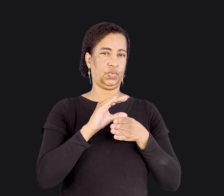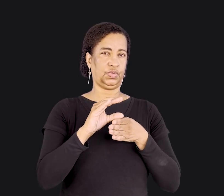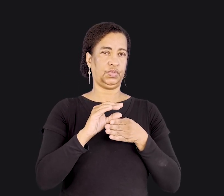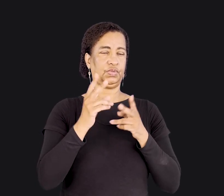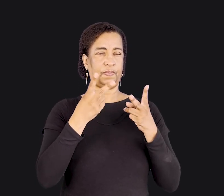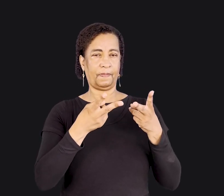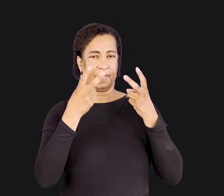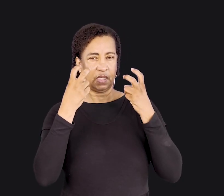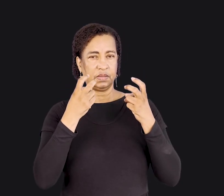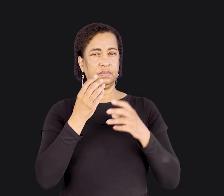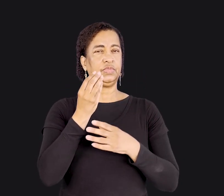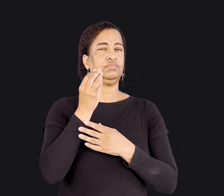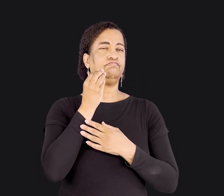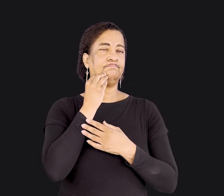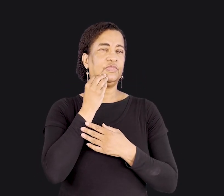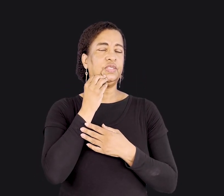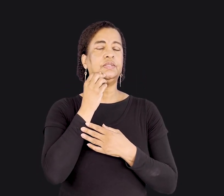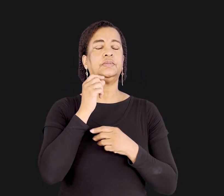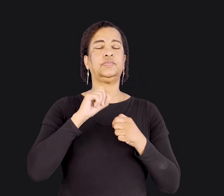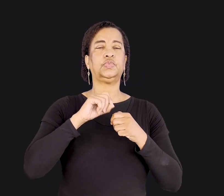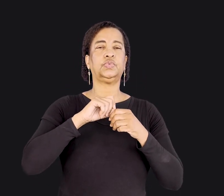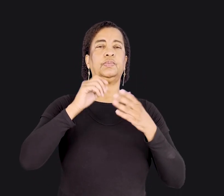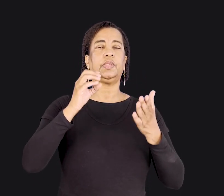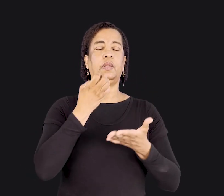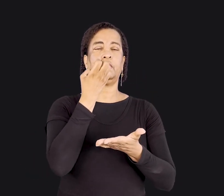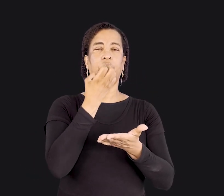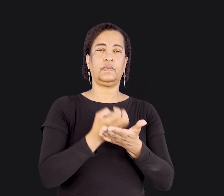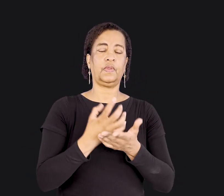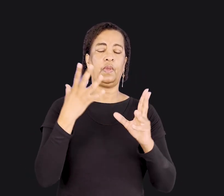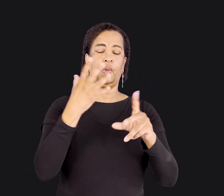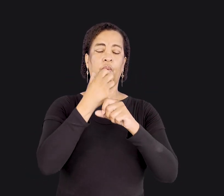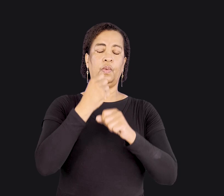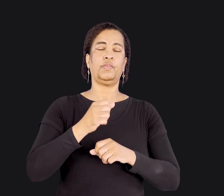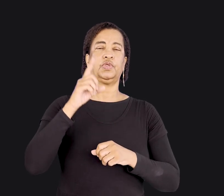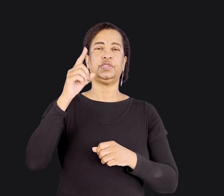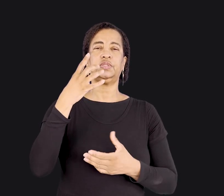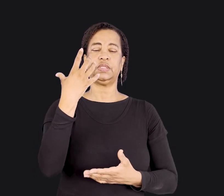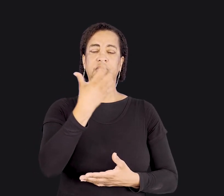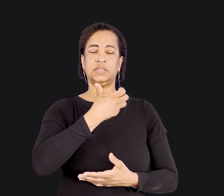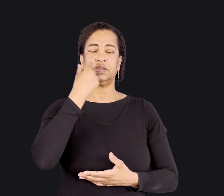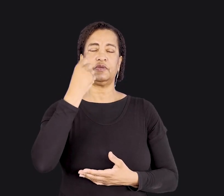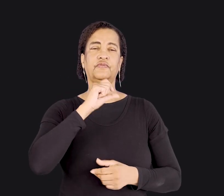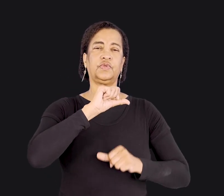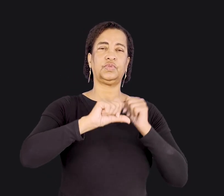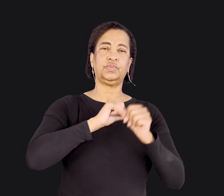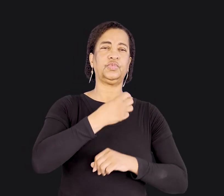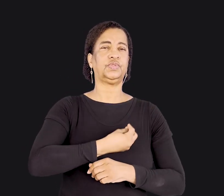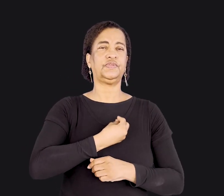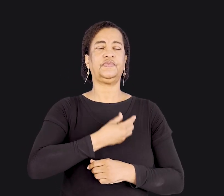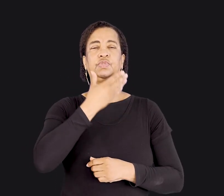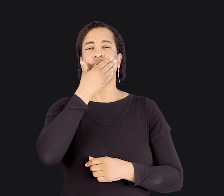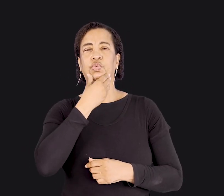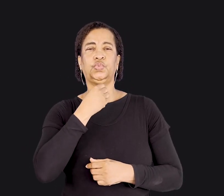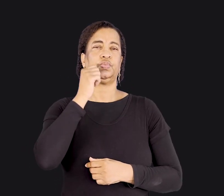Coríntios, vemos um exemplo do milagre do Evangelho, do poder de Deus, salvando e mudando a vida de homens e